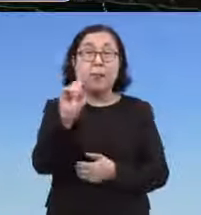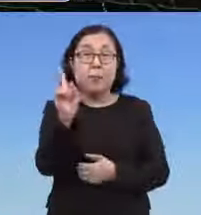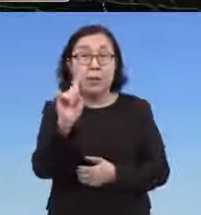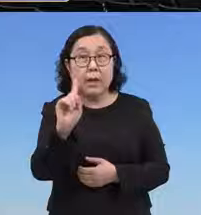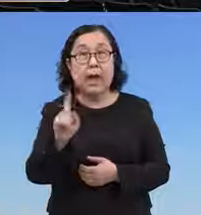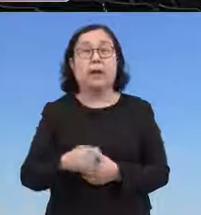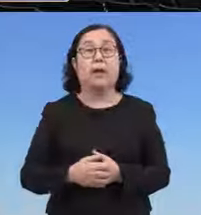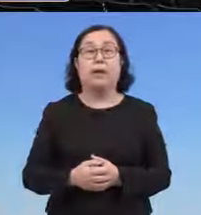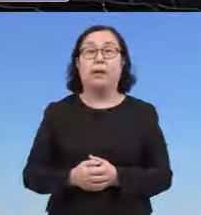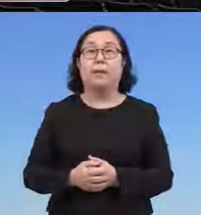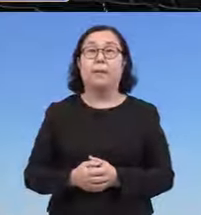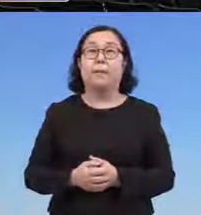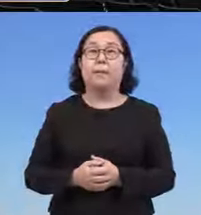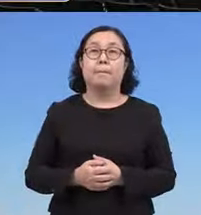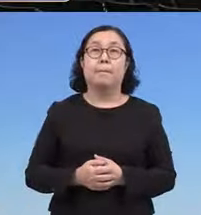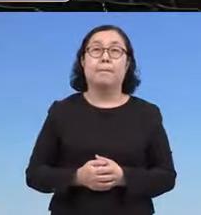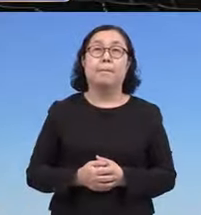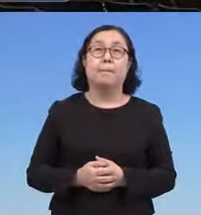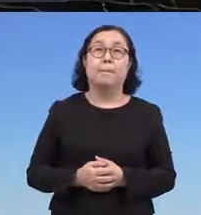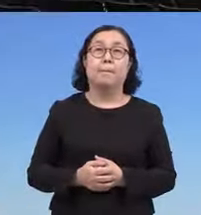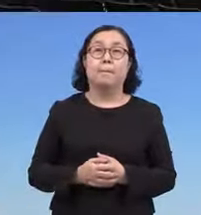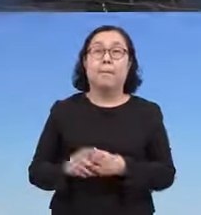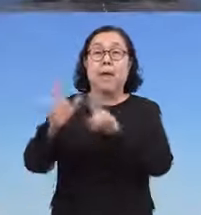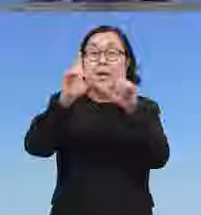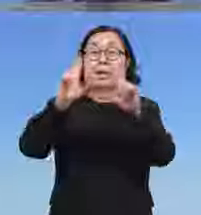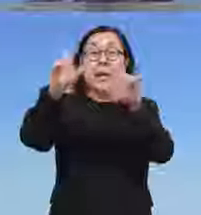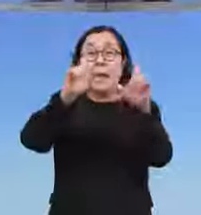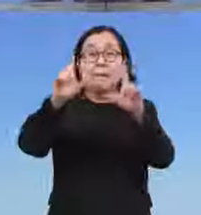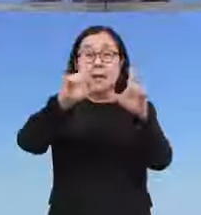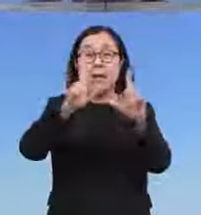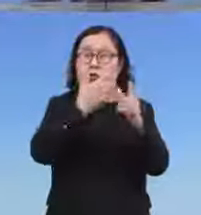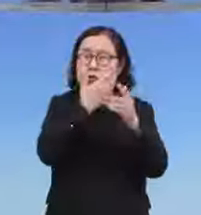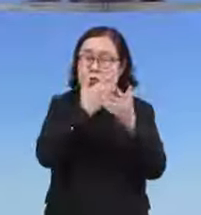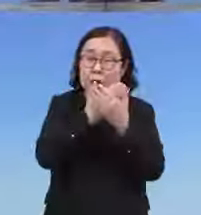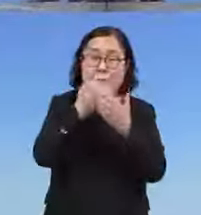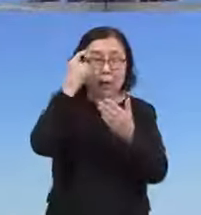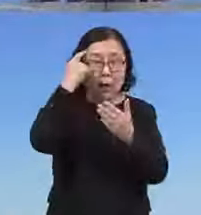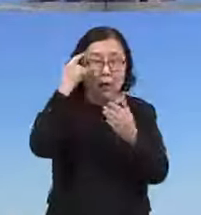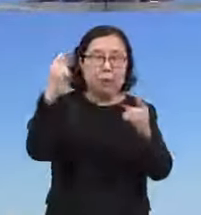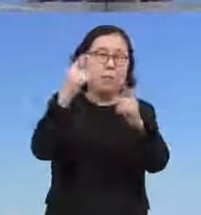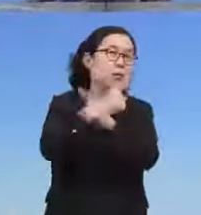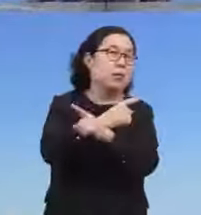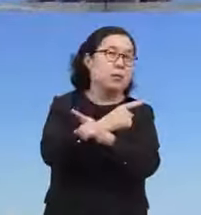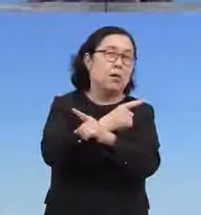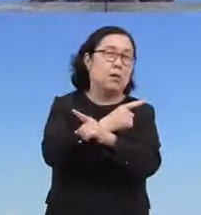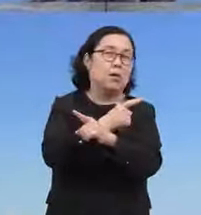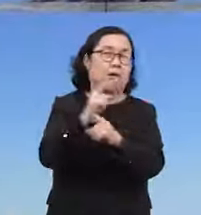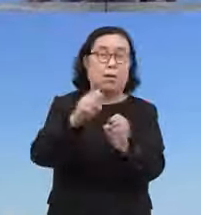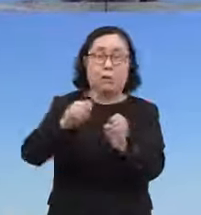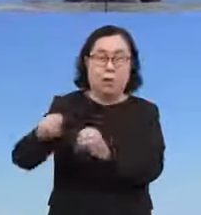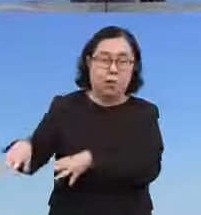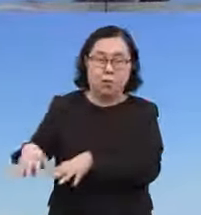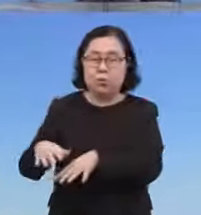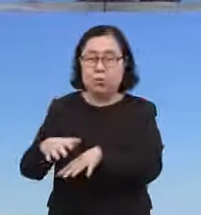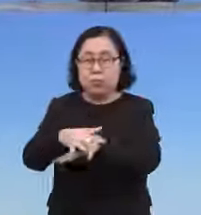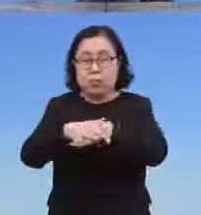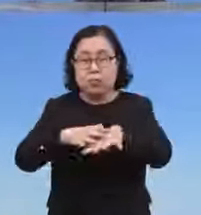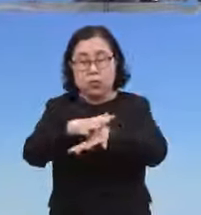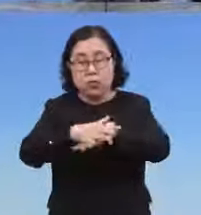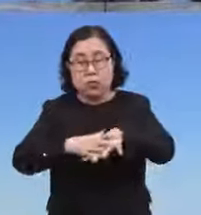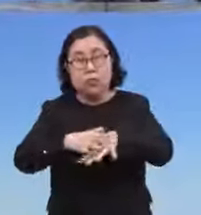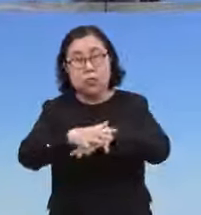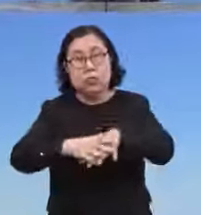의미가 뭘 내포한다고 생각하십니까? 삶의 우선순위가 달라졌단 말이에요. 그들이